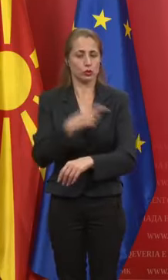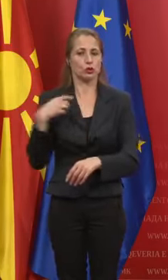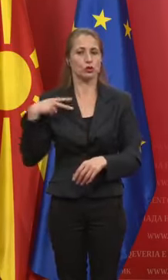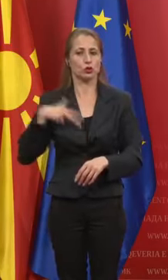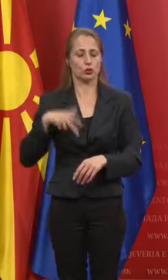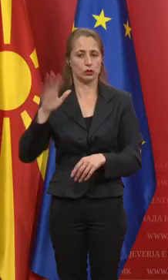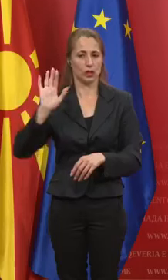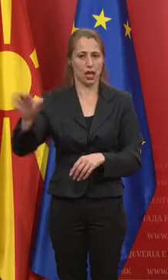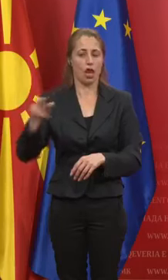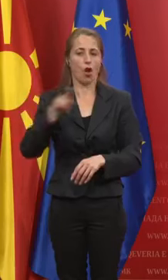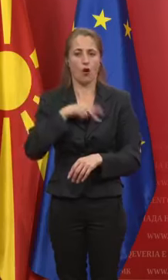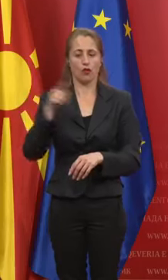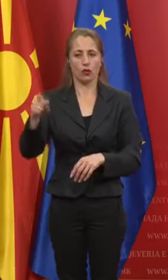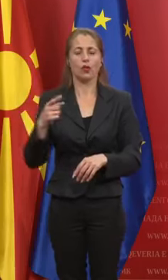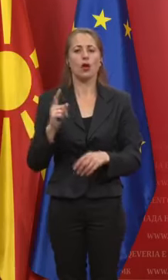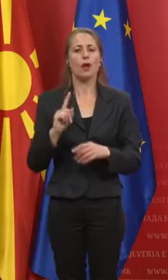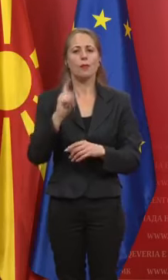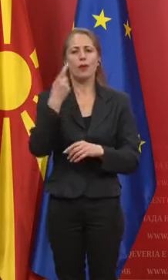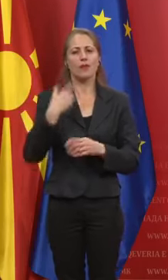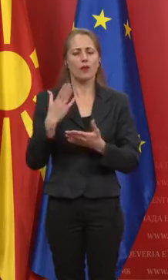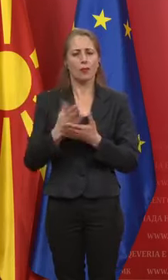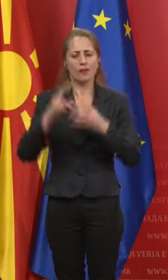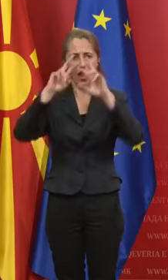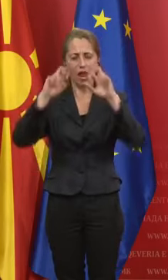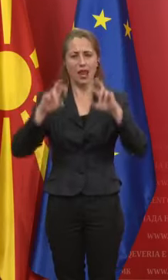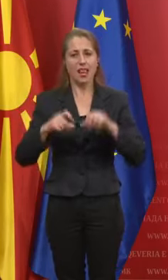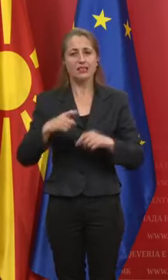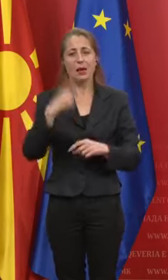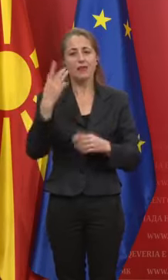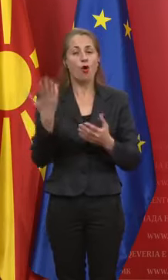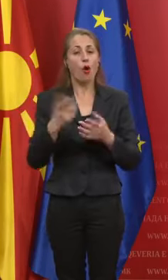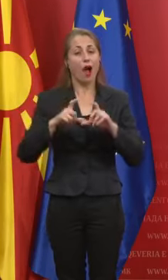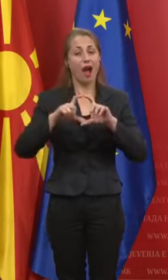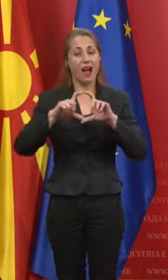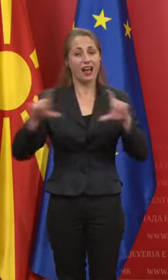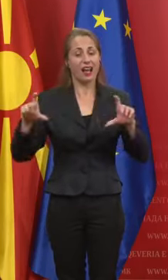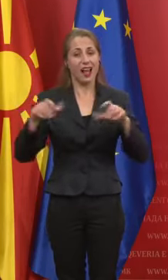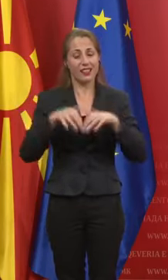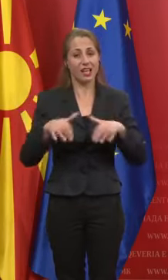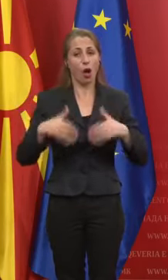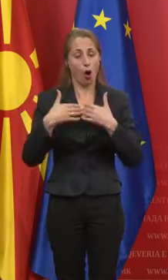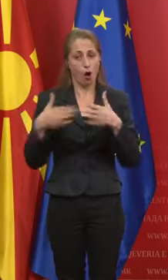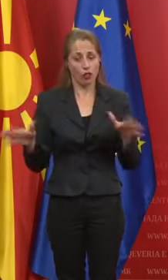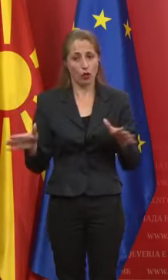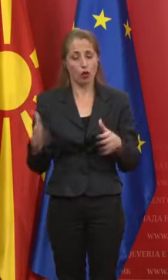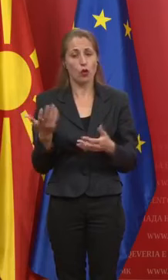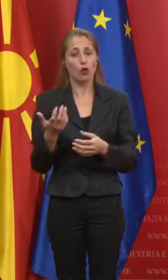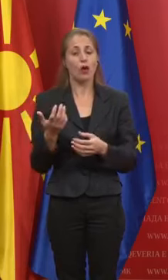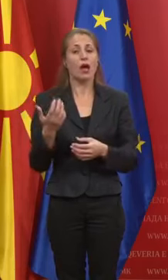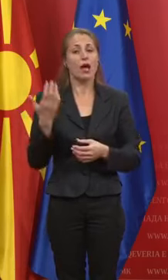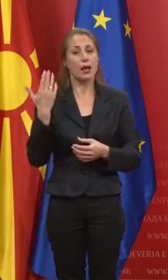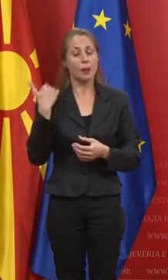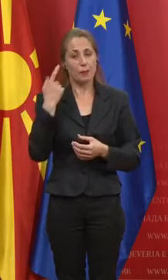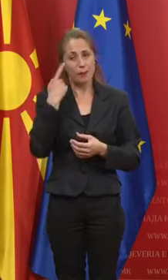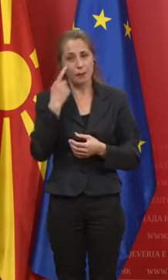дека анализата првична, уште пред отворањето на градинките која што се правеше, имајќи предвид